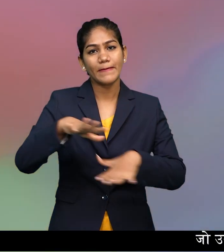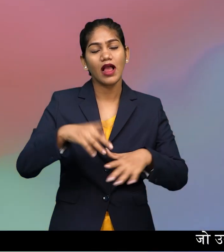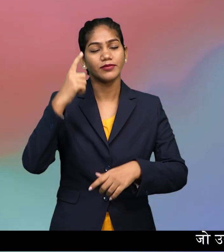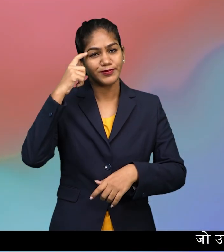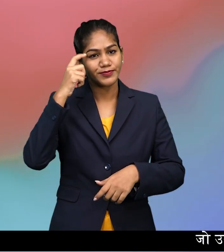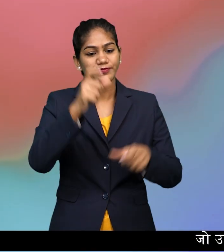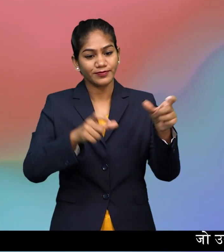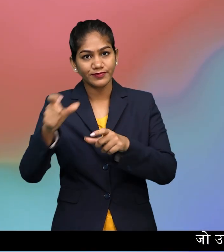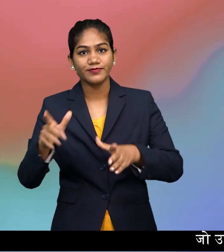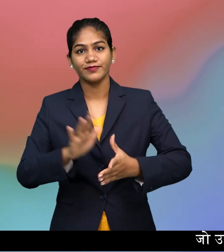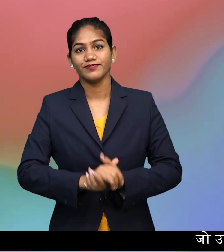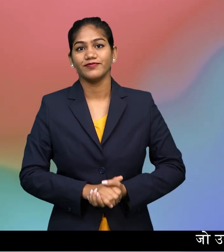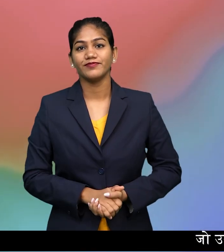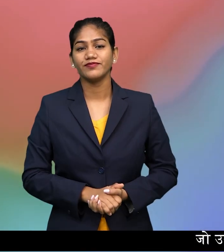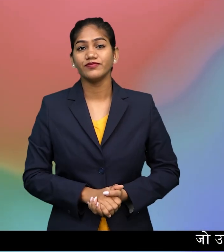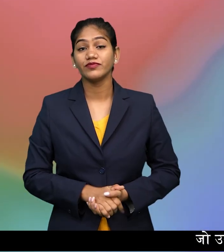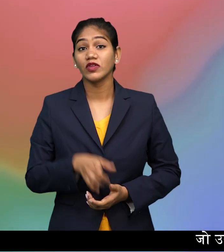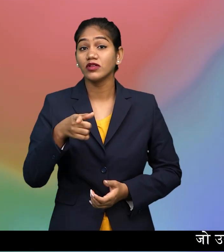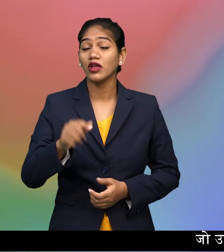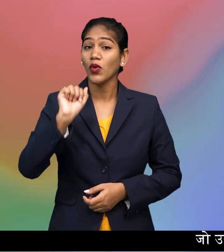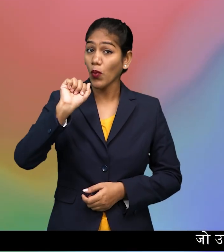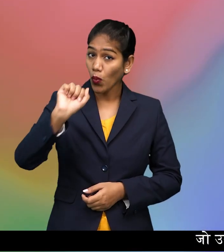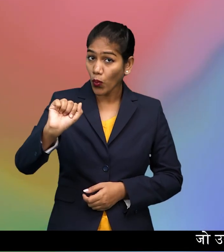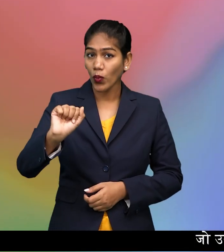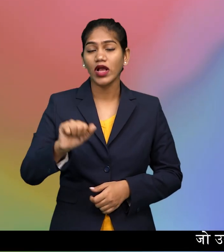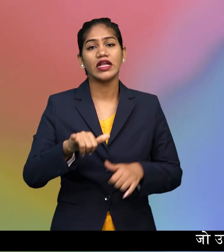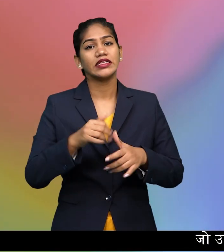जो उनके पास है या किराए पर है।